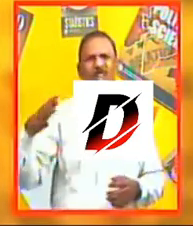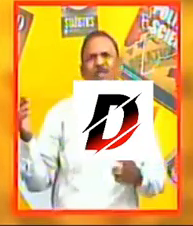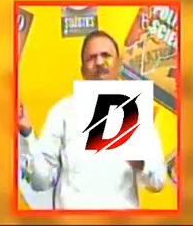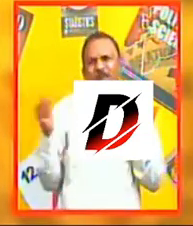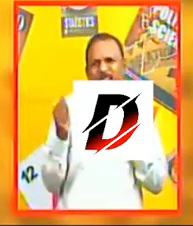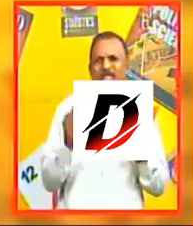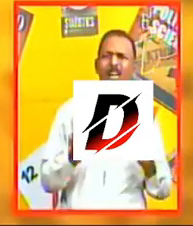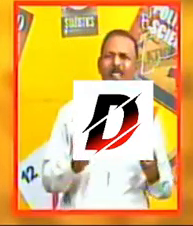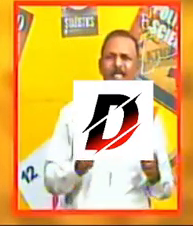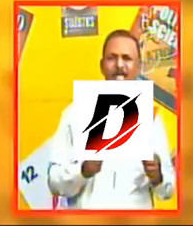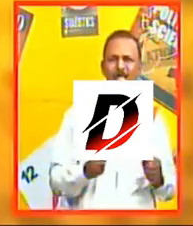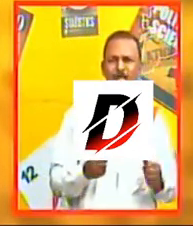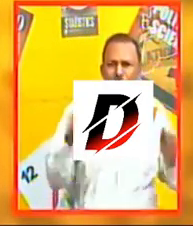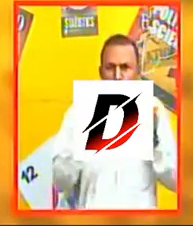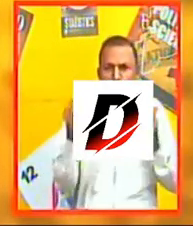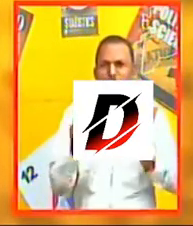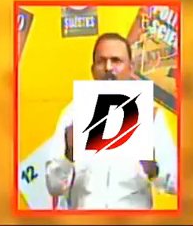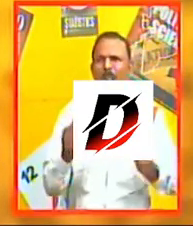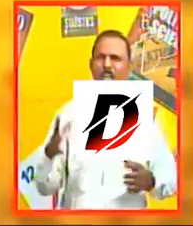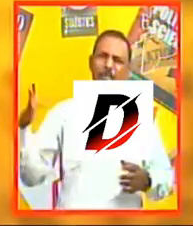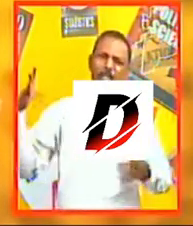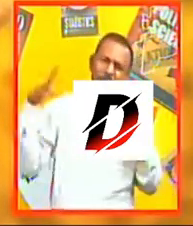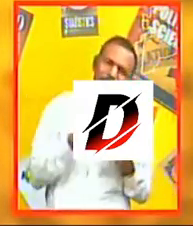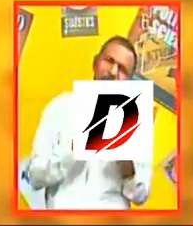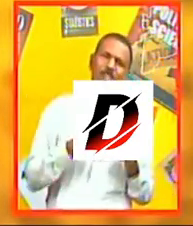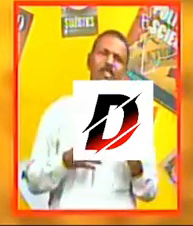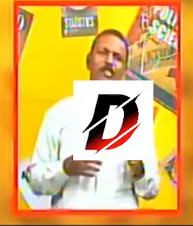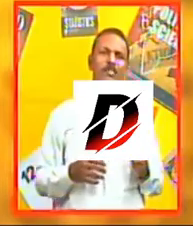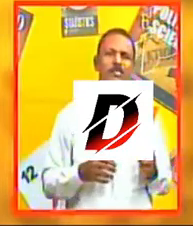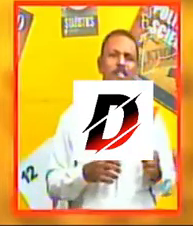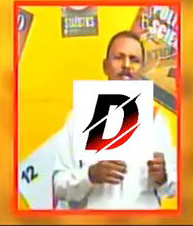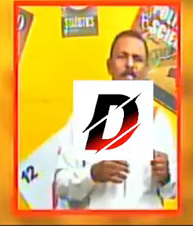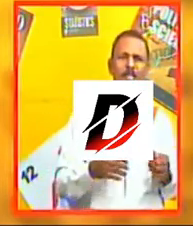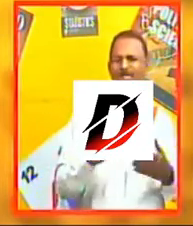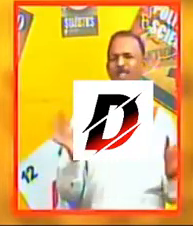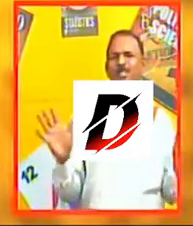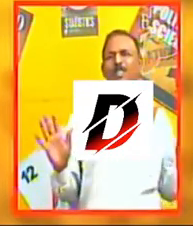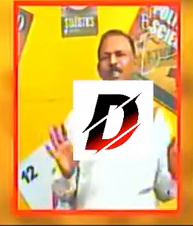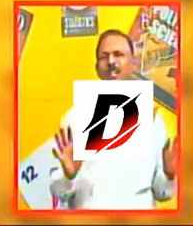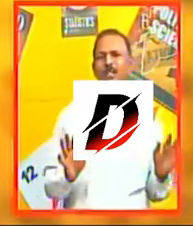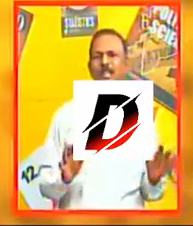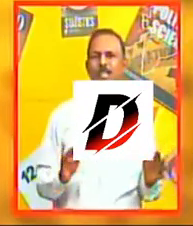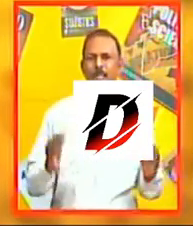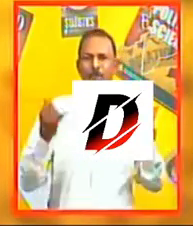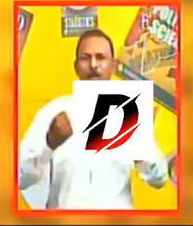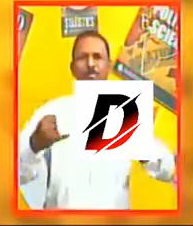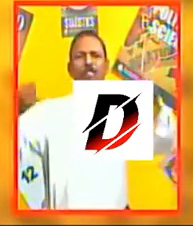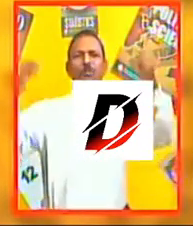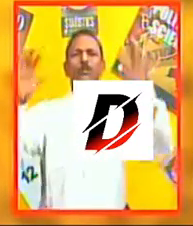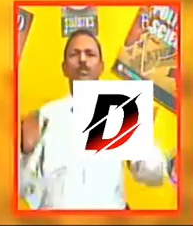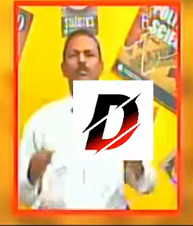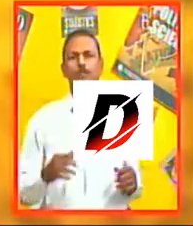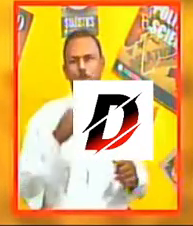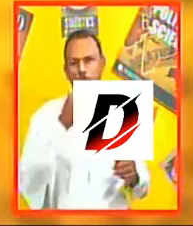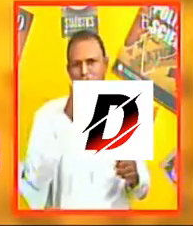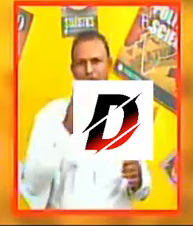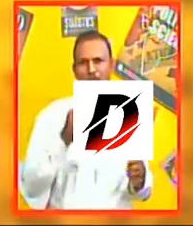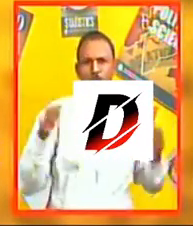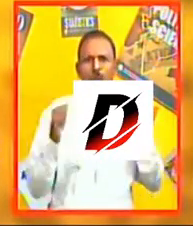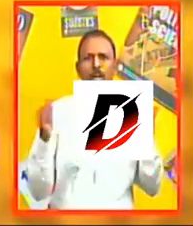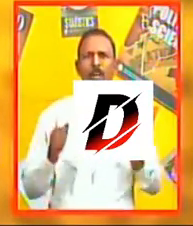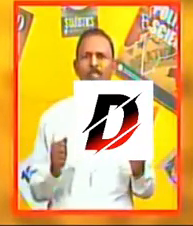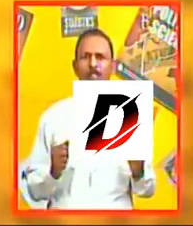எப்படி நம்மை தாக்குகிறது அல்லது குளிர்காலம் நம்மை எப்படி தாக்குகிறது? ஒன்றும் வேண்டாங்க, நமது இந்தியா முழுதும்